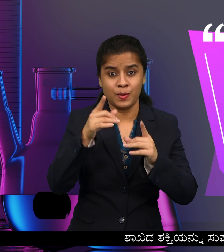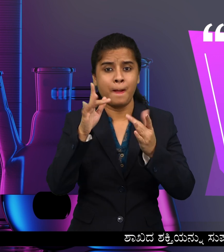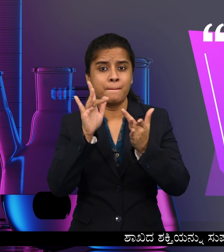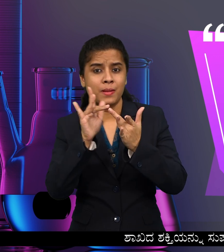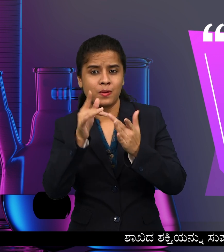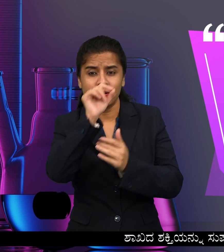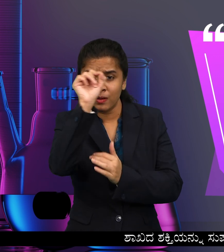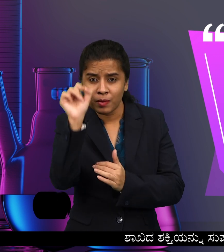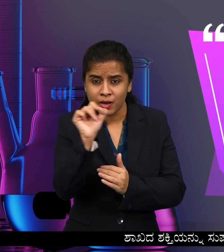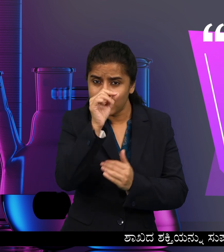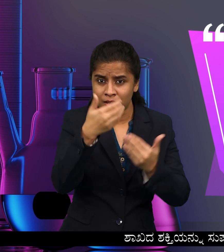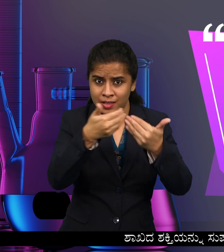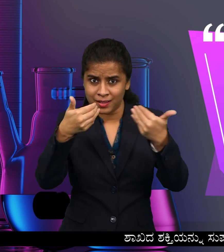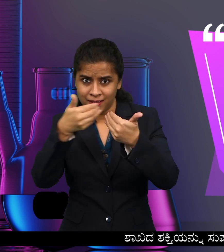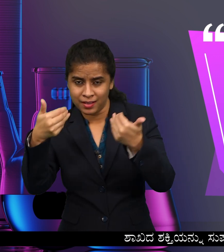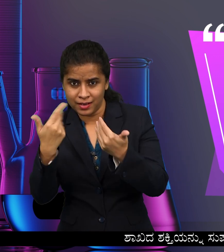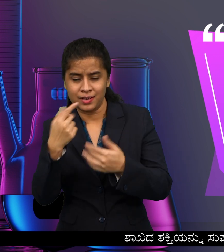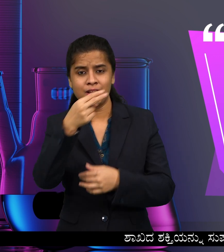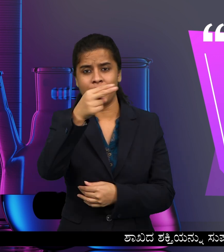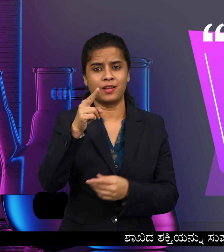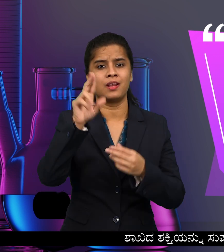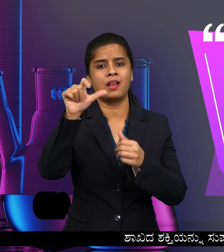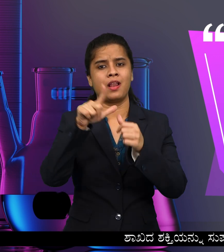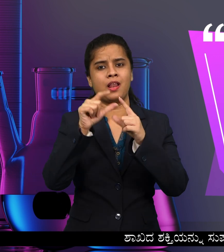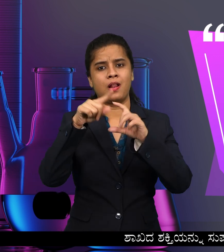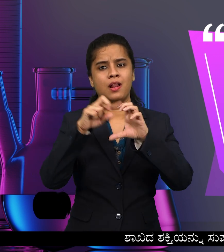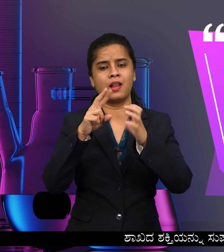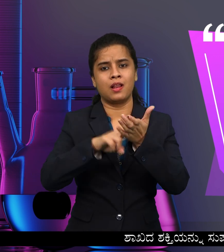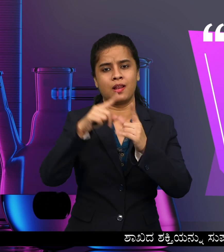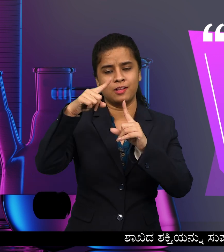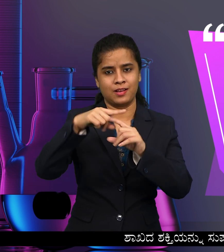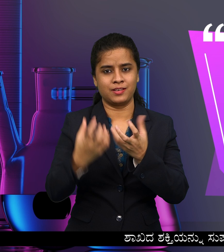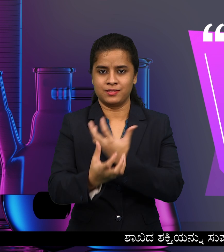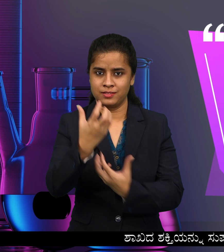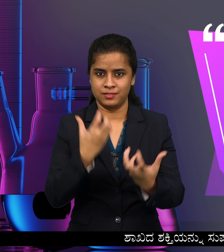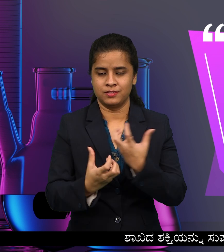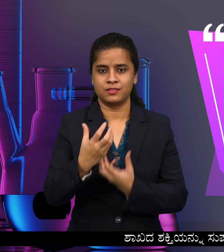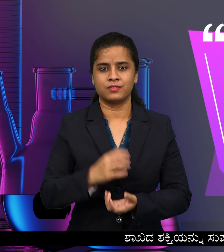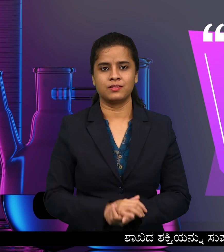ಶಾಖದ ಶಕ್ತಿಯನ್ನು ಸುಪ್ತ ಶಾಖ ಎಂದು ಕರೆಯಲಾಗುತ್ತದೆ.